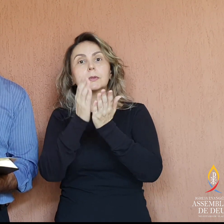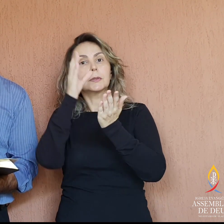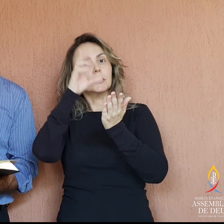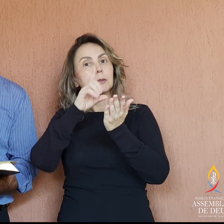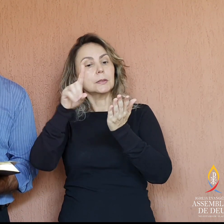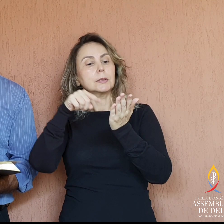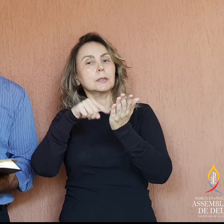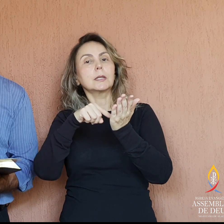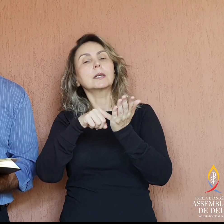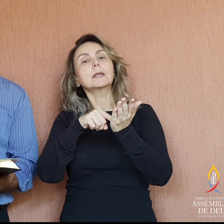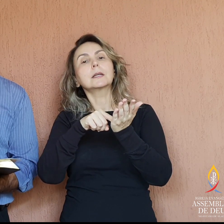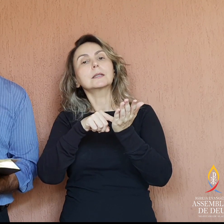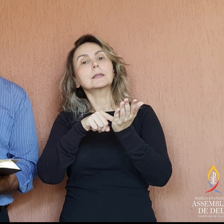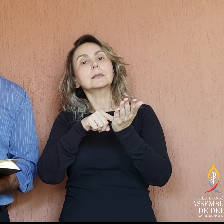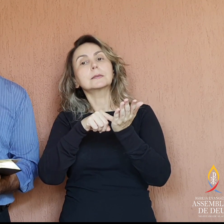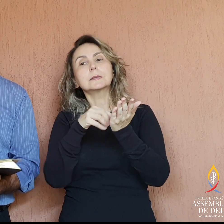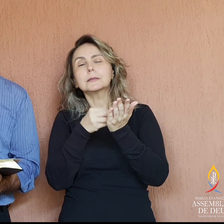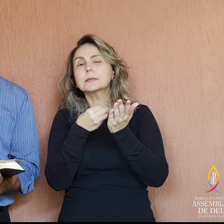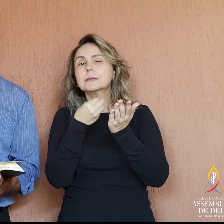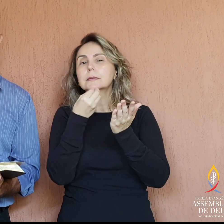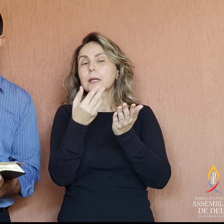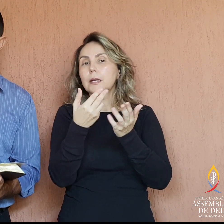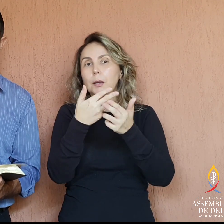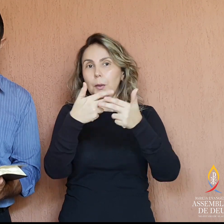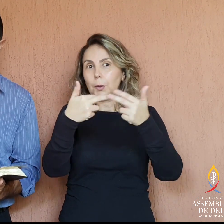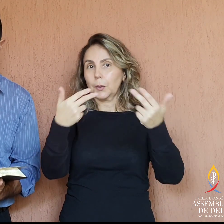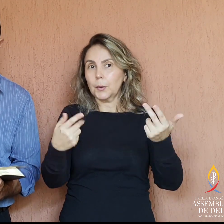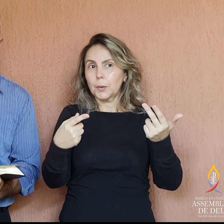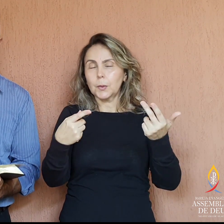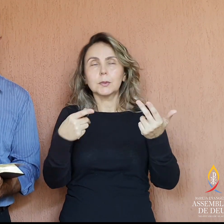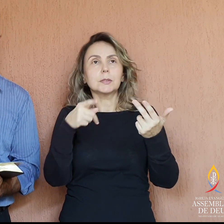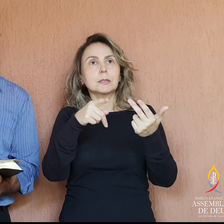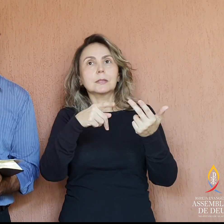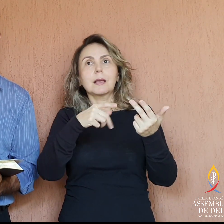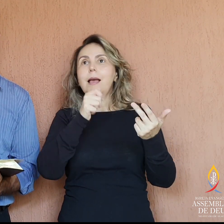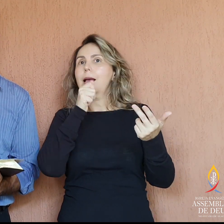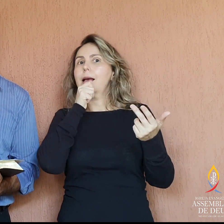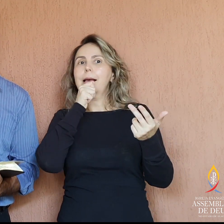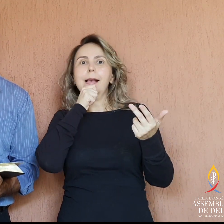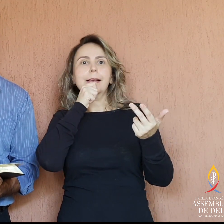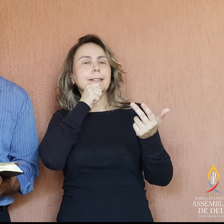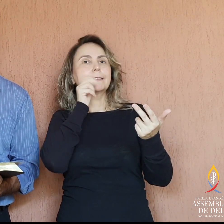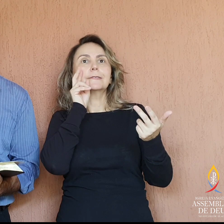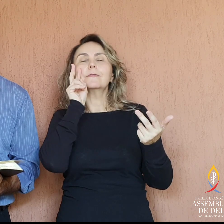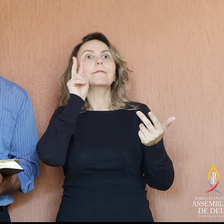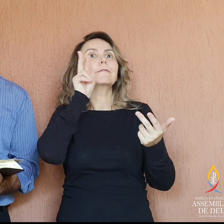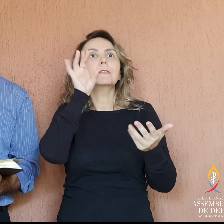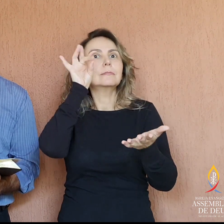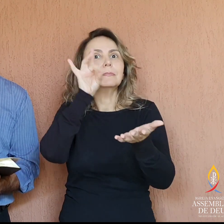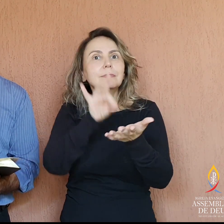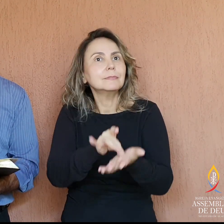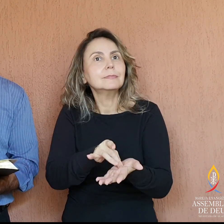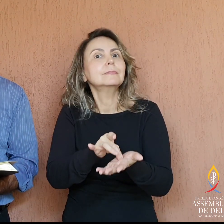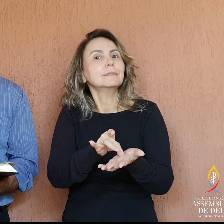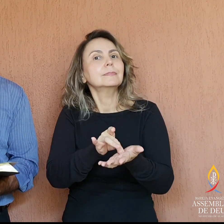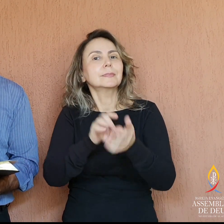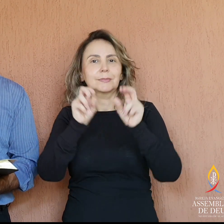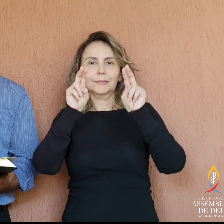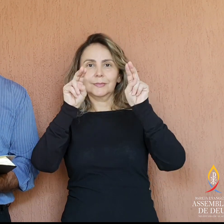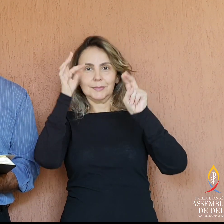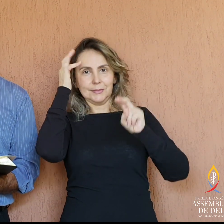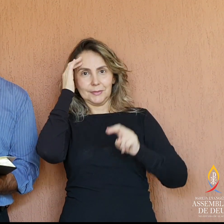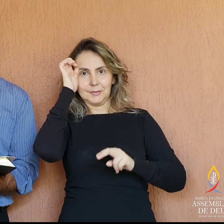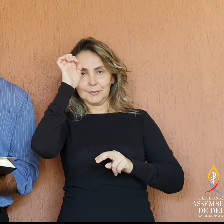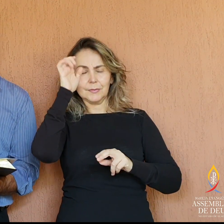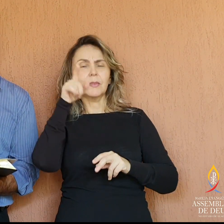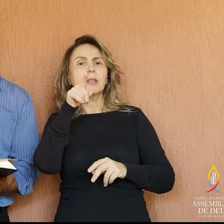nos garantir coisas que você ainda não viu no âmbito da fé, no tema fé,